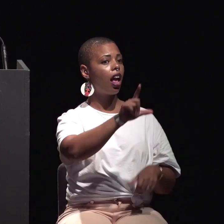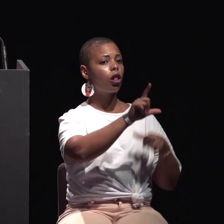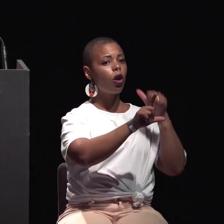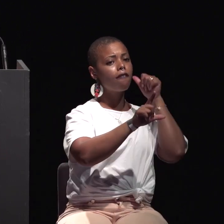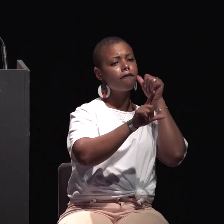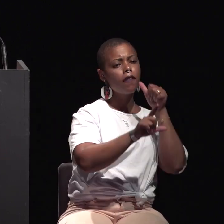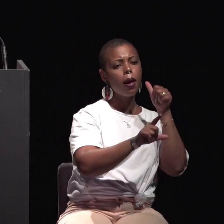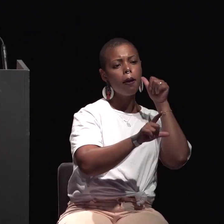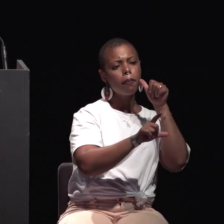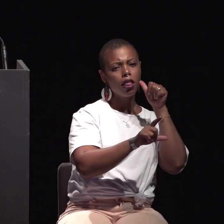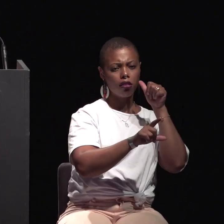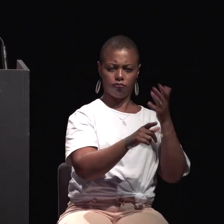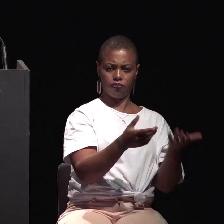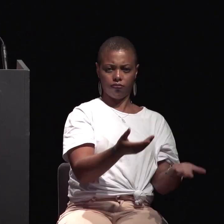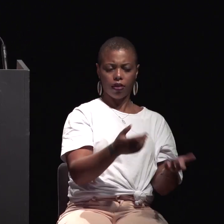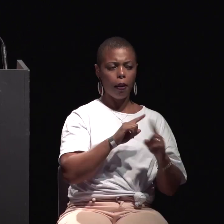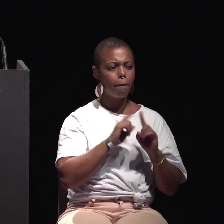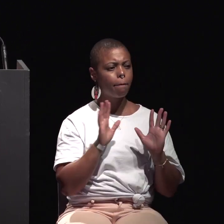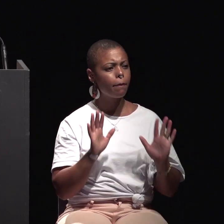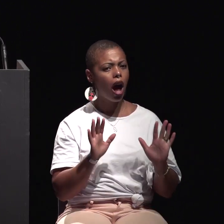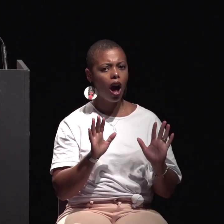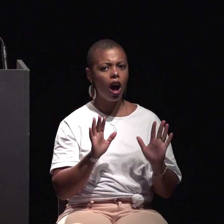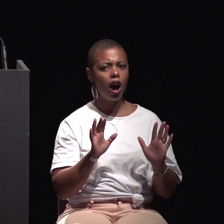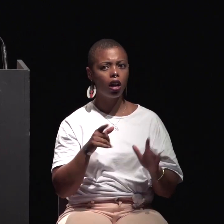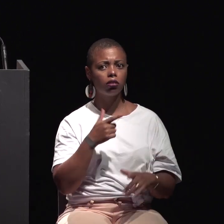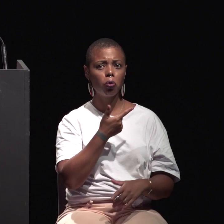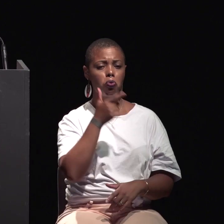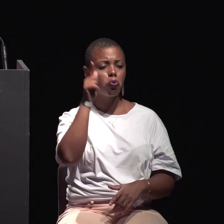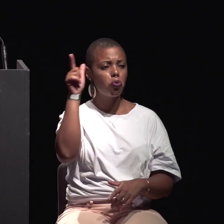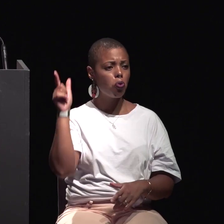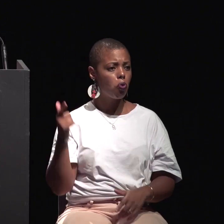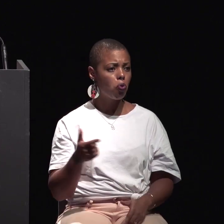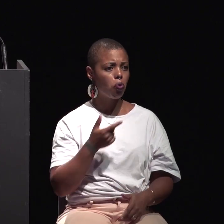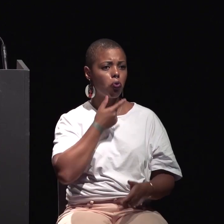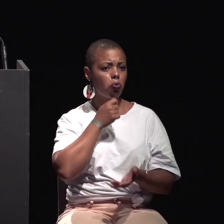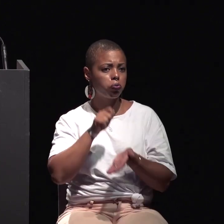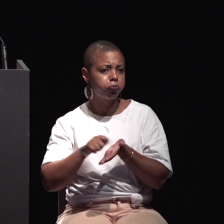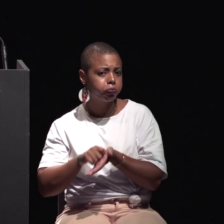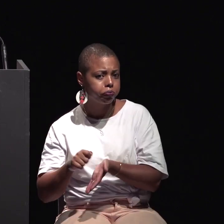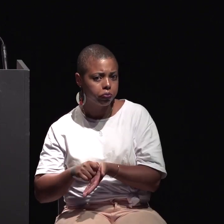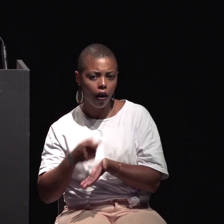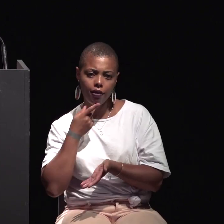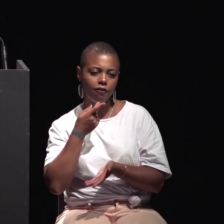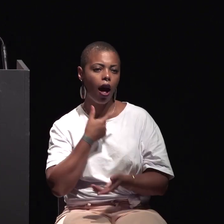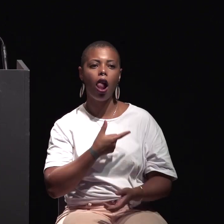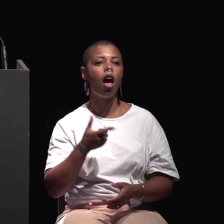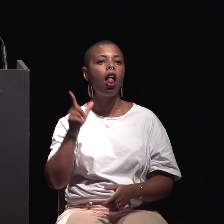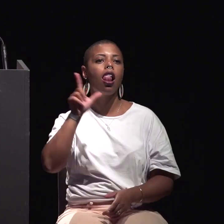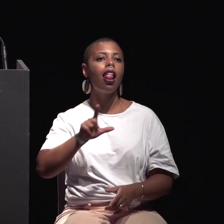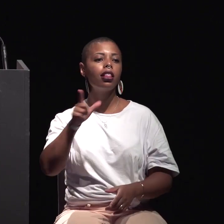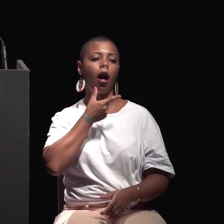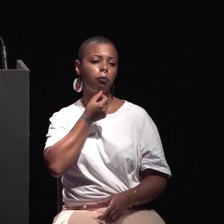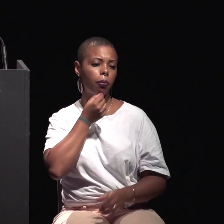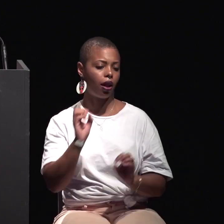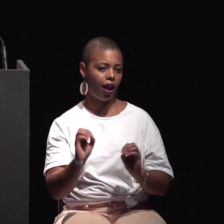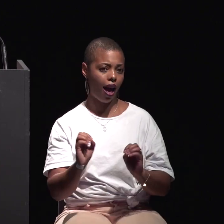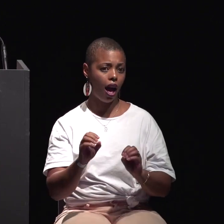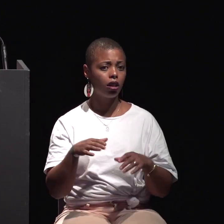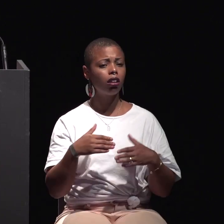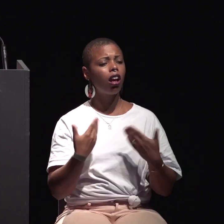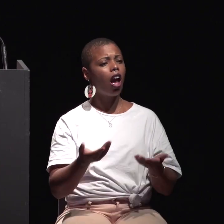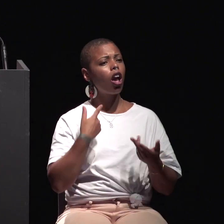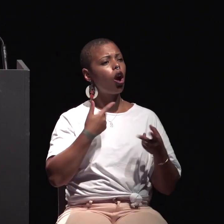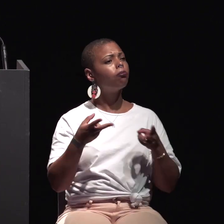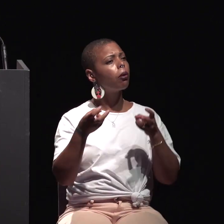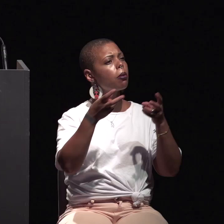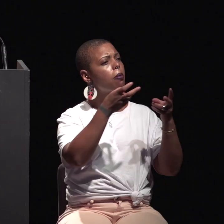feminina? Quando fazemos o recorte social ou racial, o abismo é ainda maior. Por